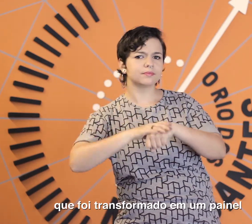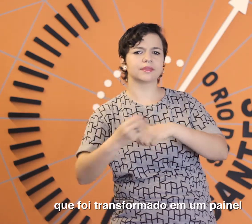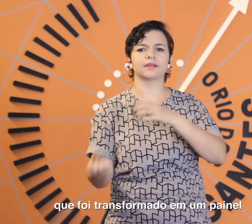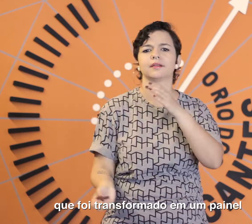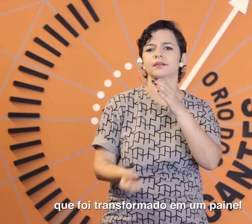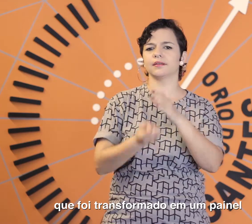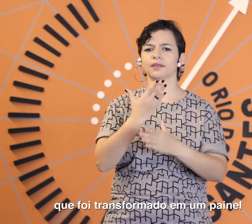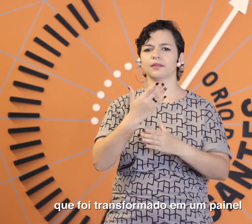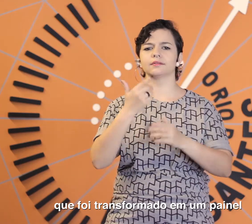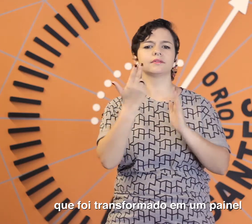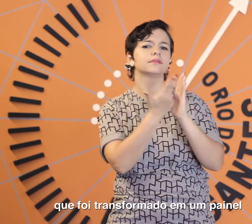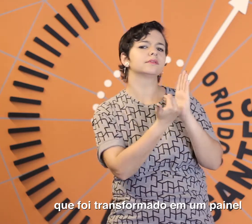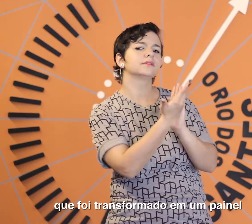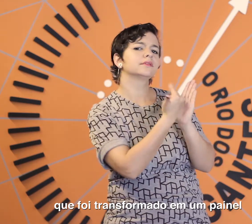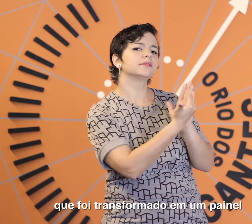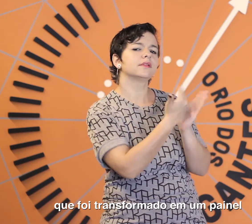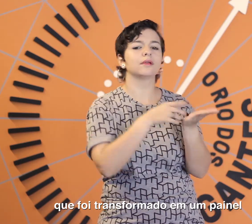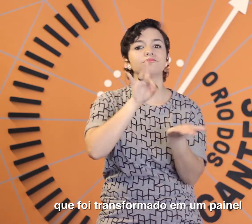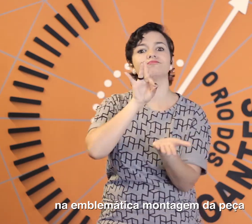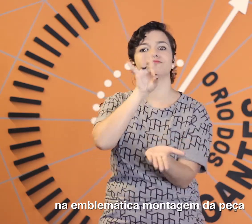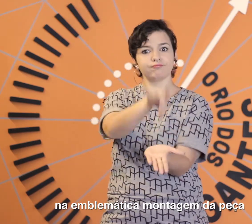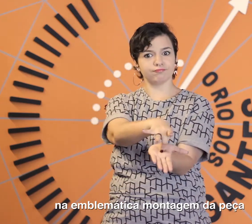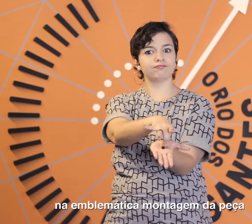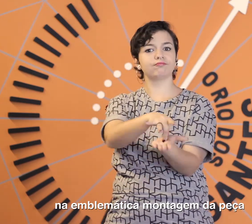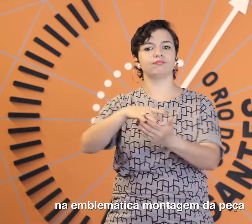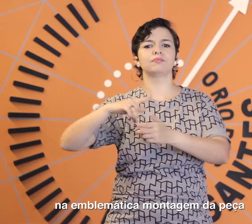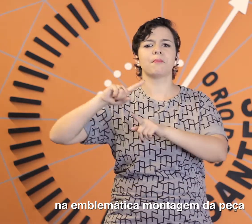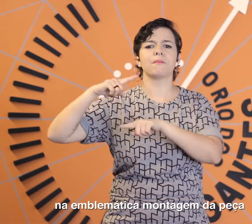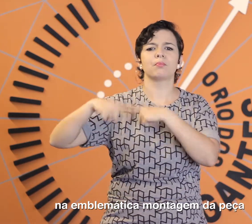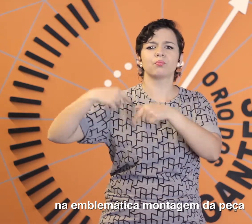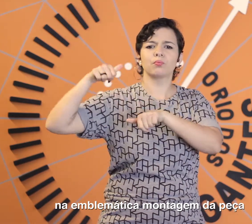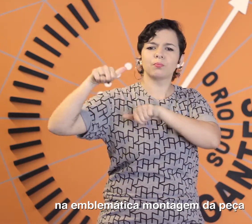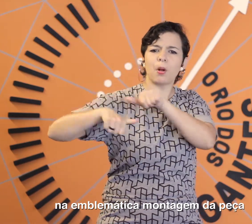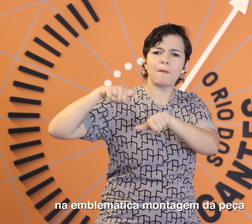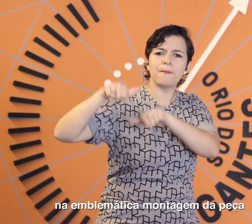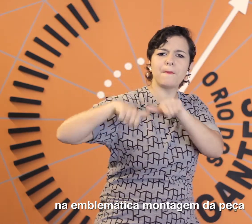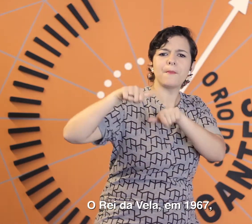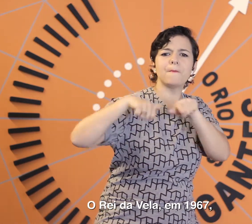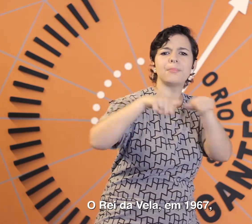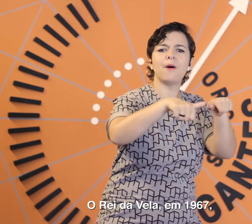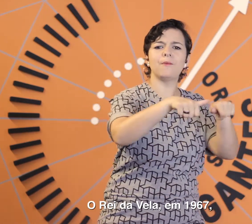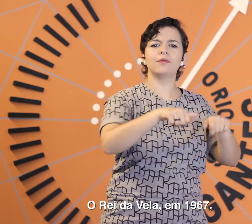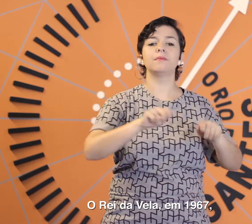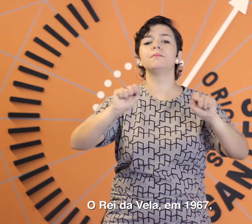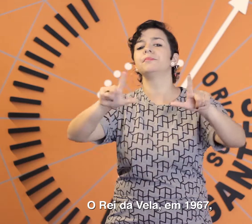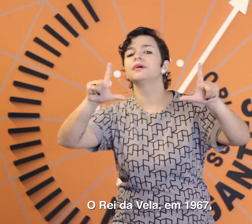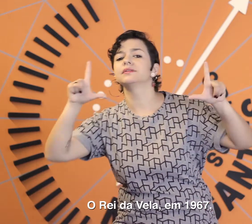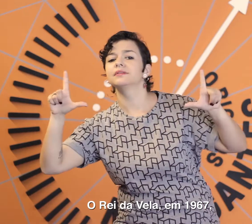que foi transformado em um painel na emblemática montagem da peça O Rei da Vela,